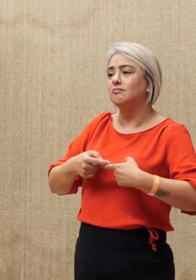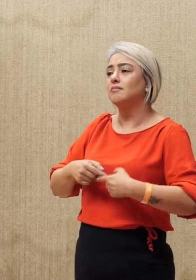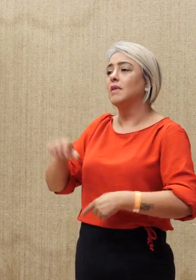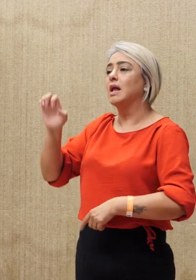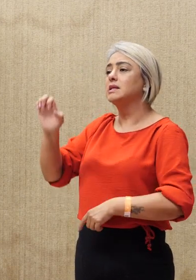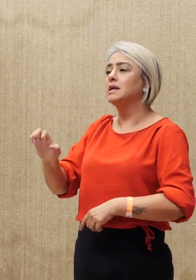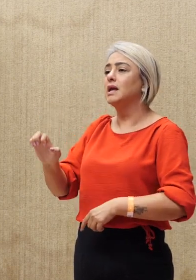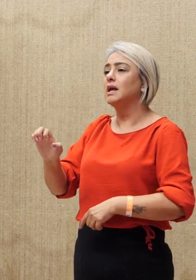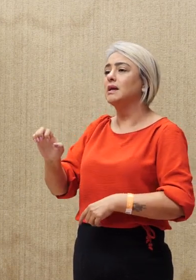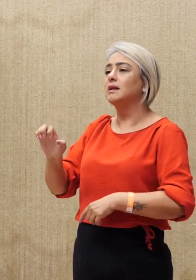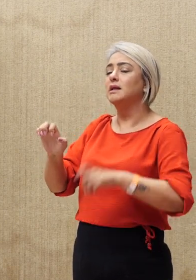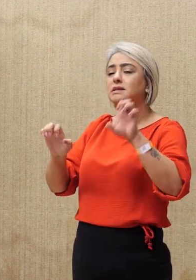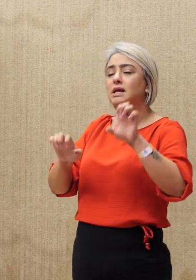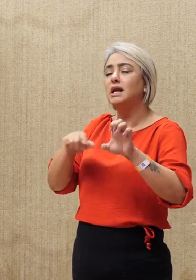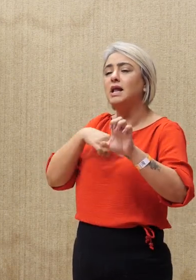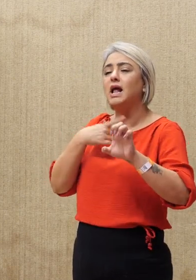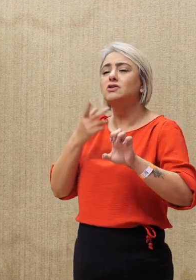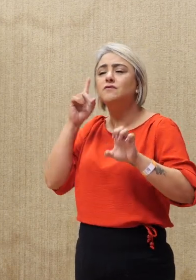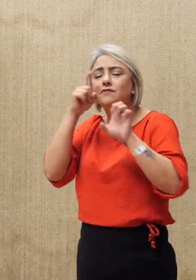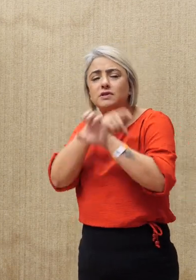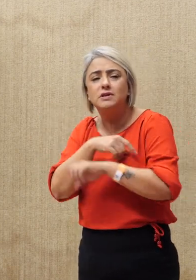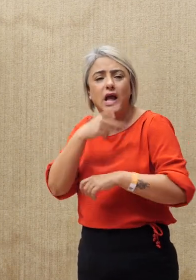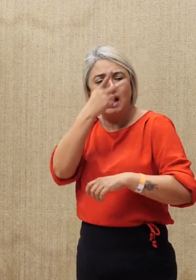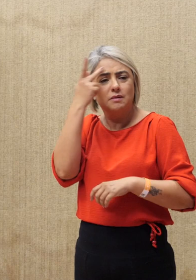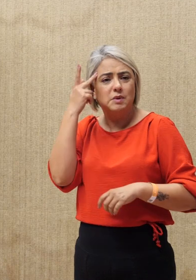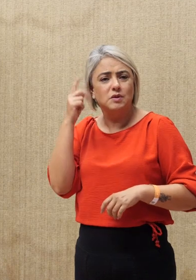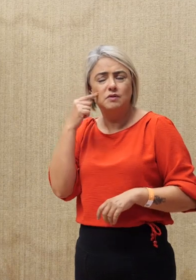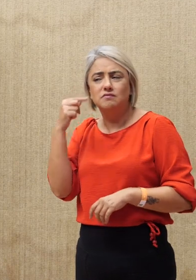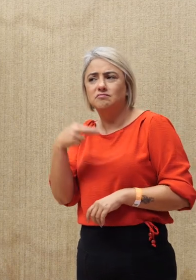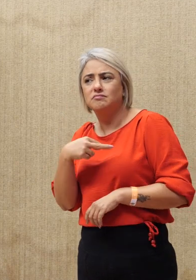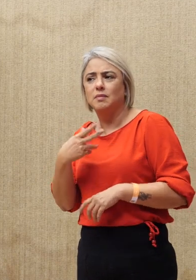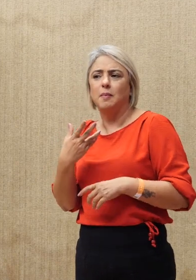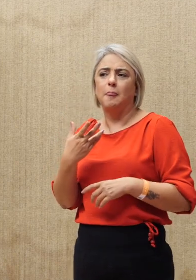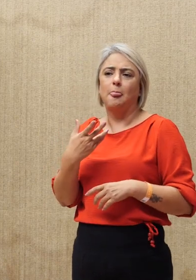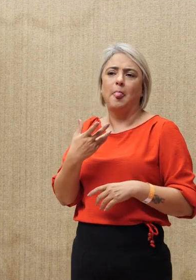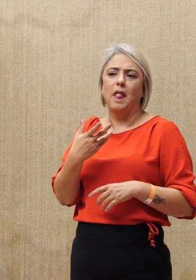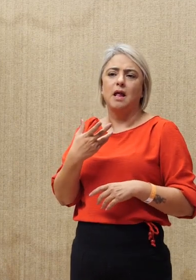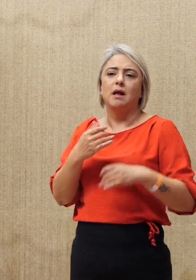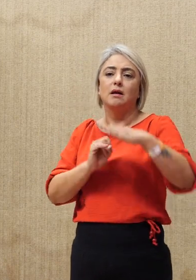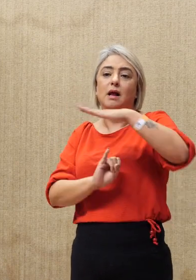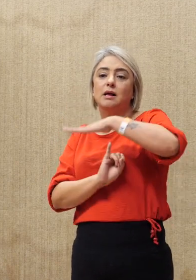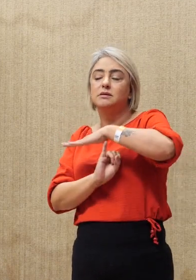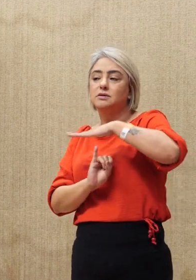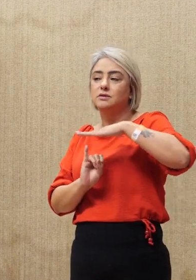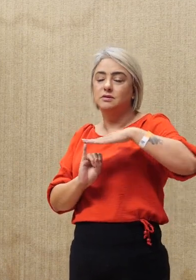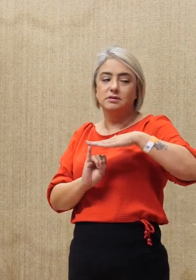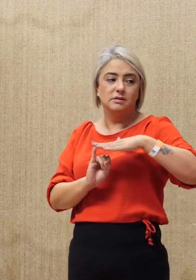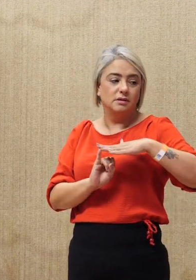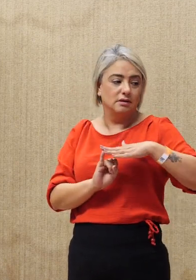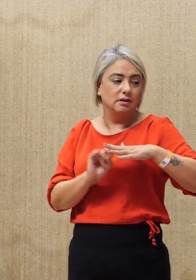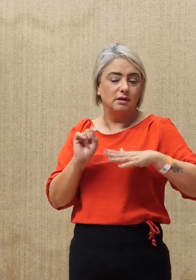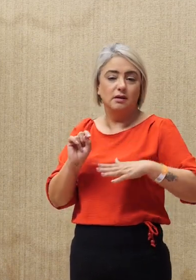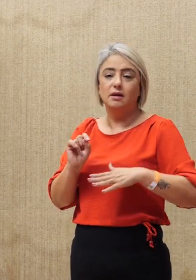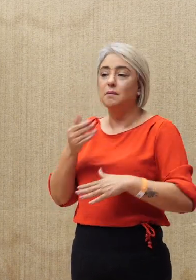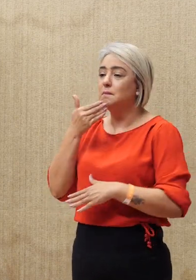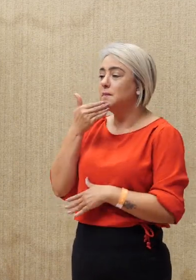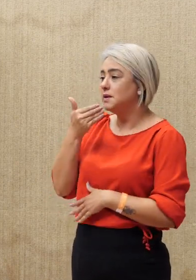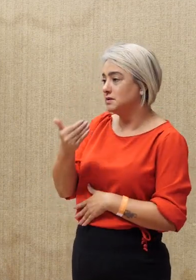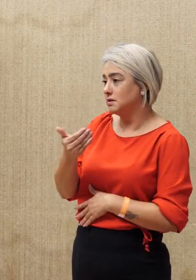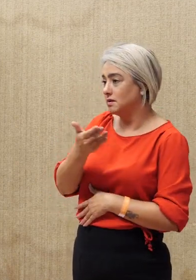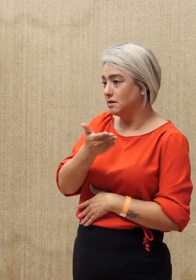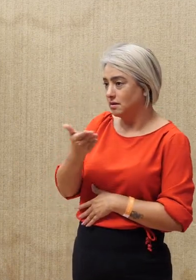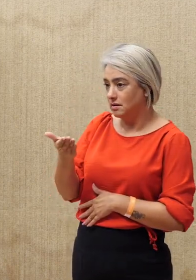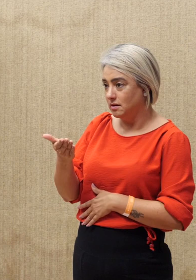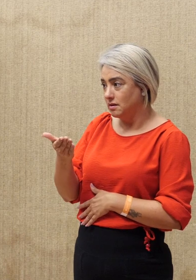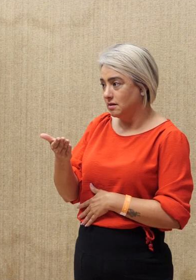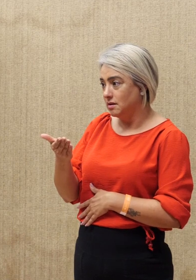esquerda é um debate que é um debate difícil, que as pessoas sempre olham para as instituições. E aí eu gostaria de pedir que